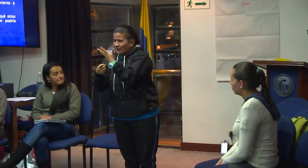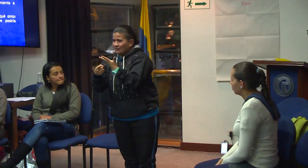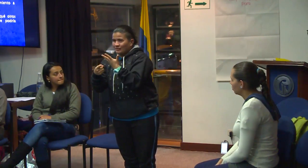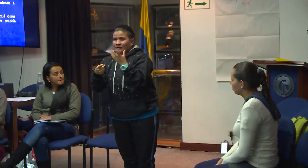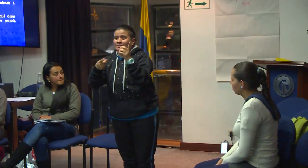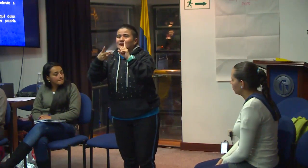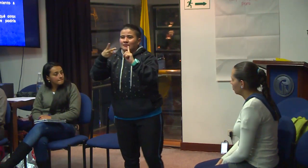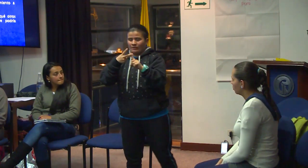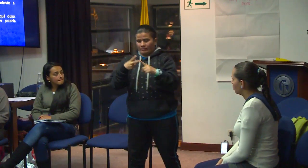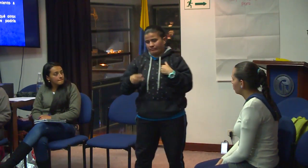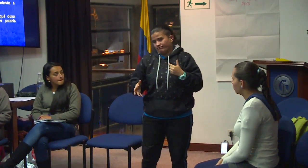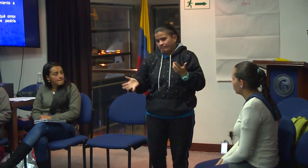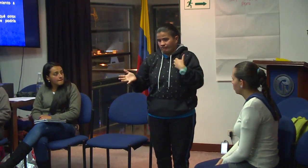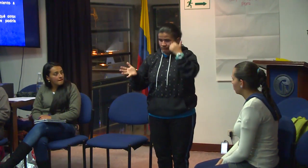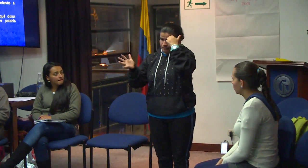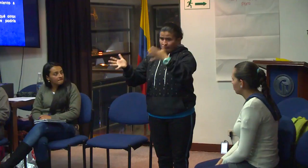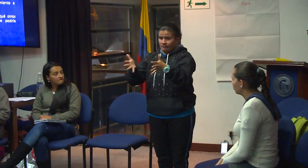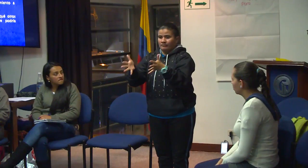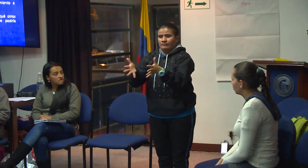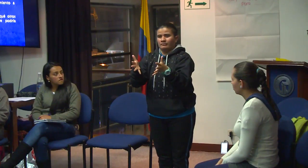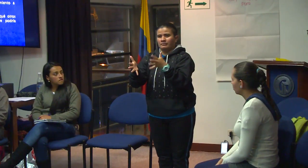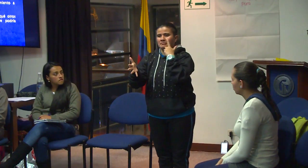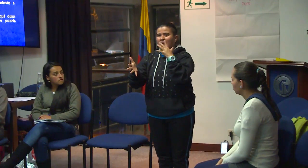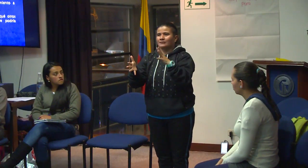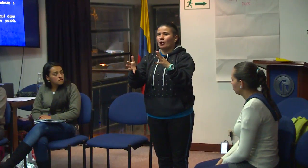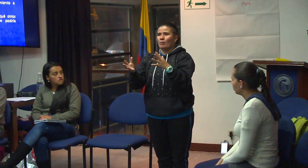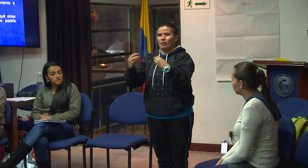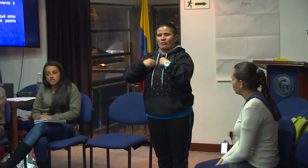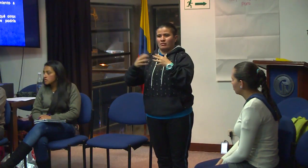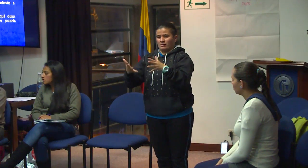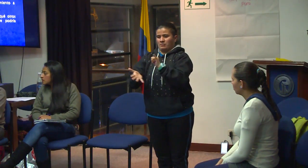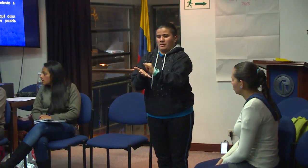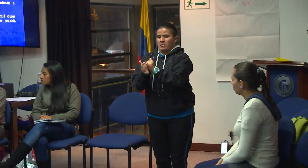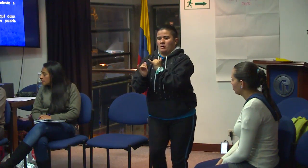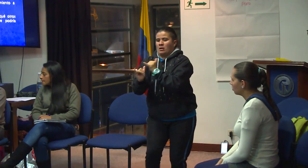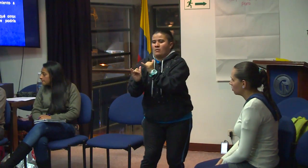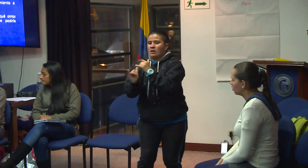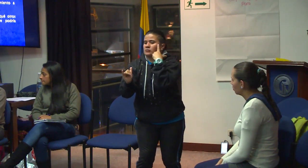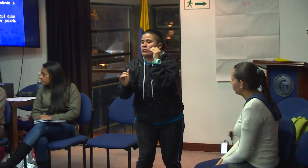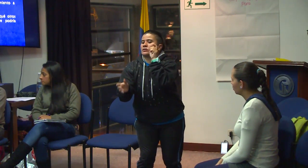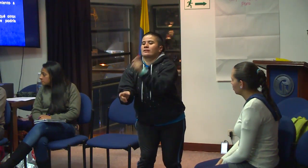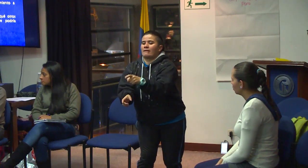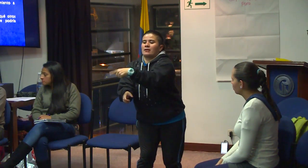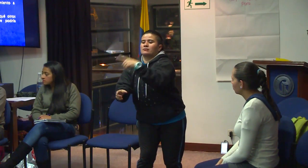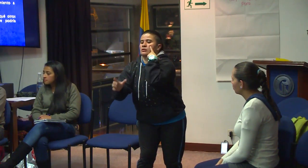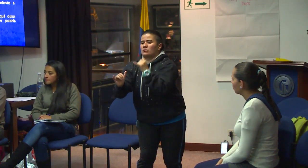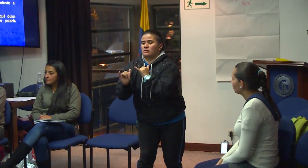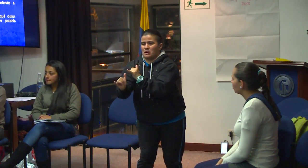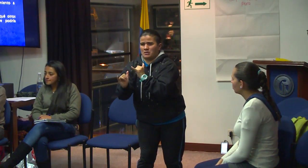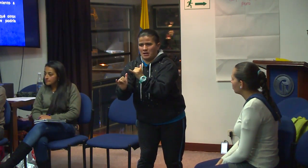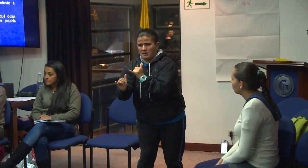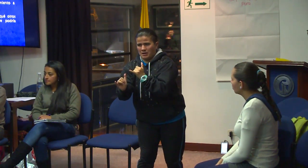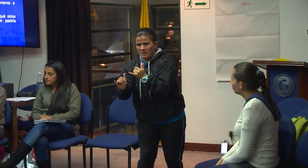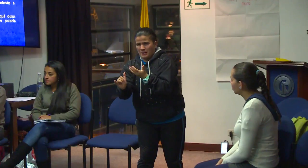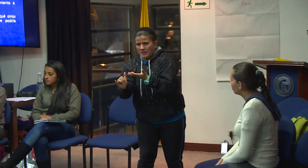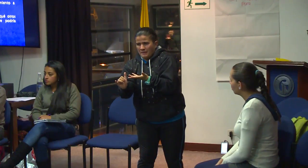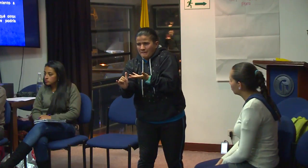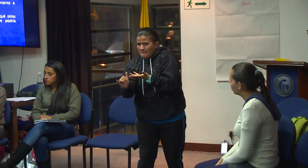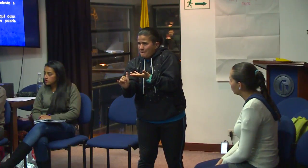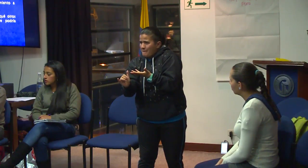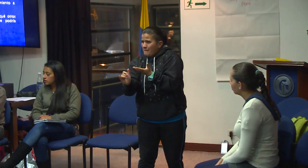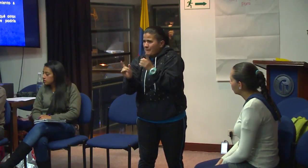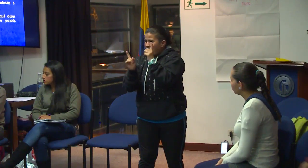licenciados. Entonces, para que lo pensemos, ¿no? Eso por un lado. Y también debo yo sordo trabajar con